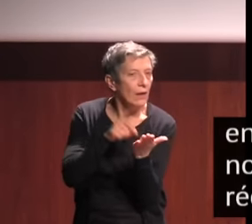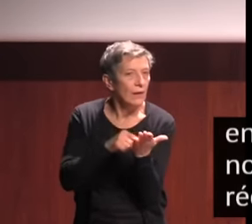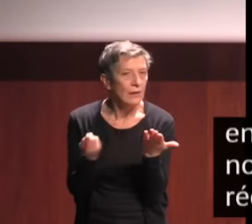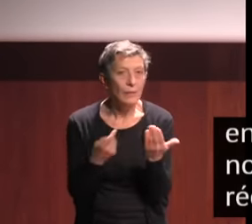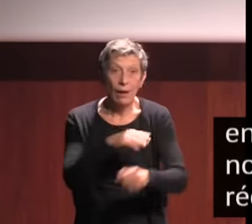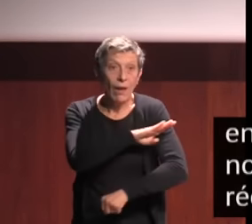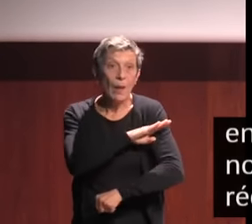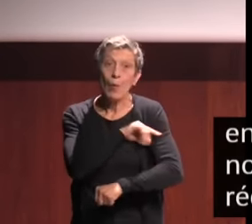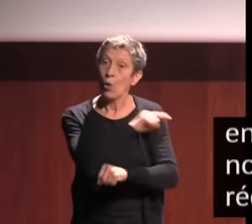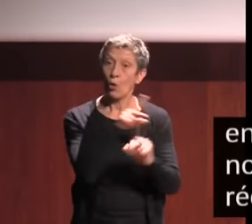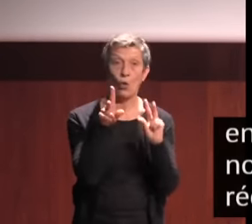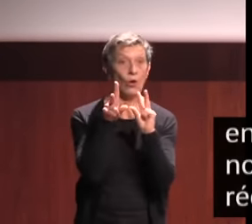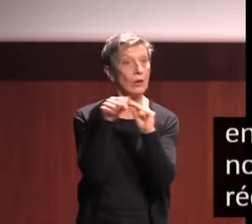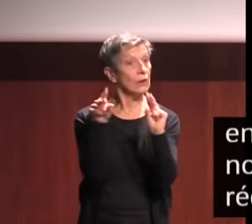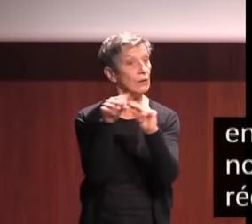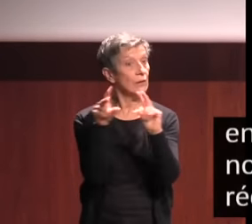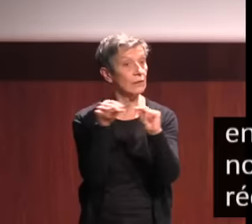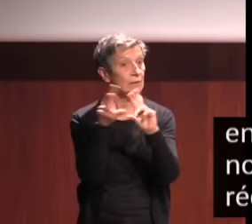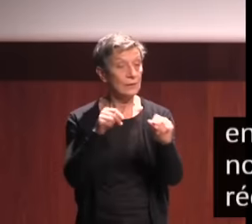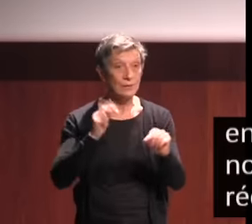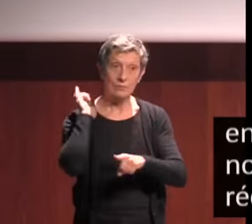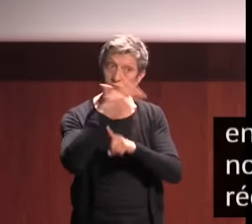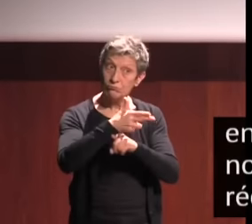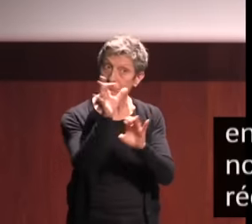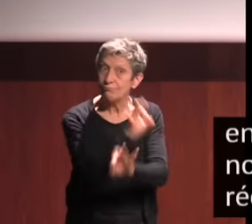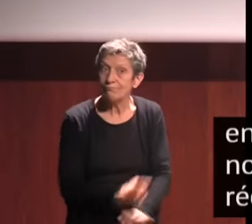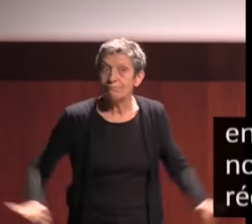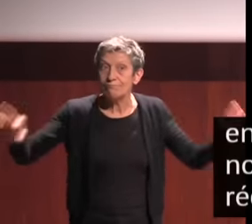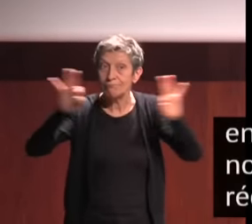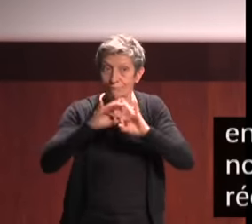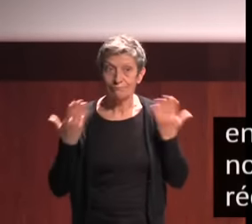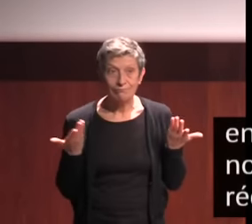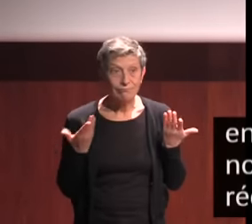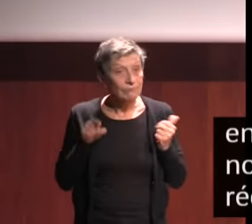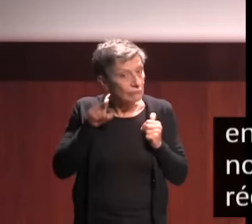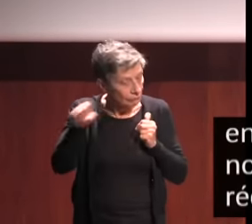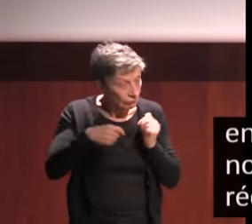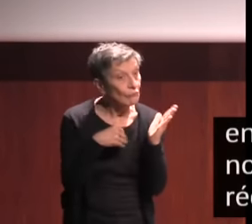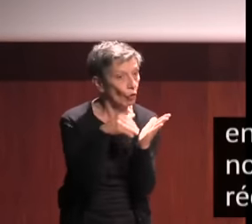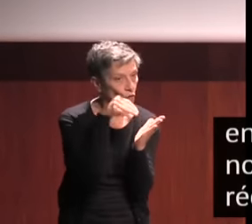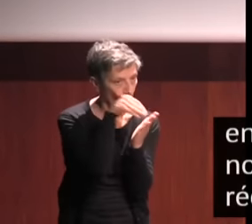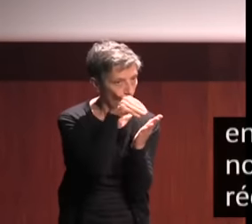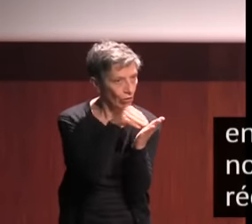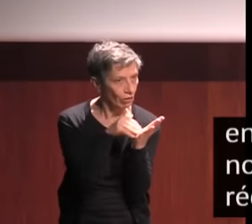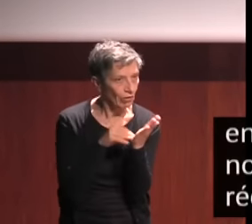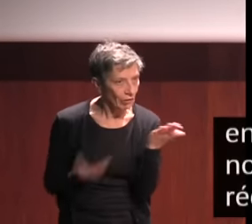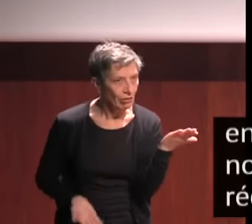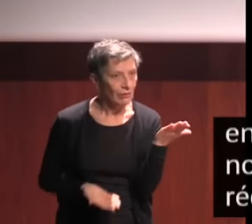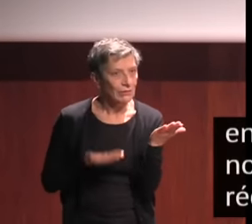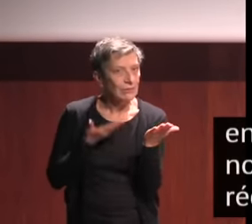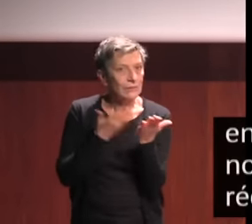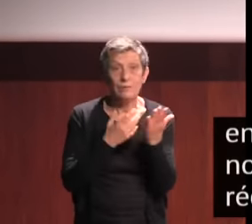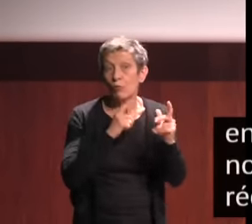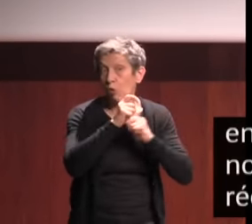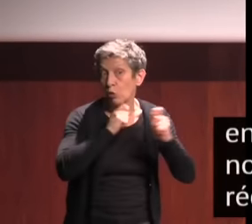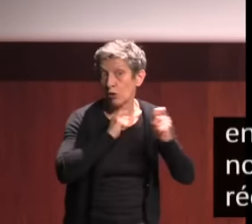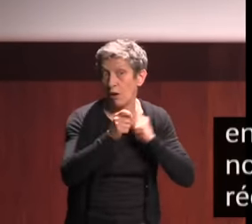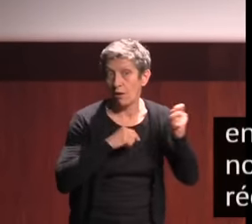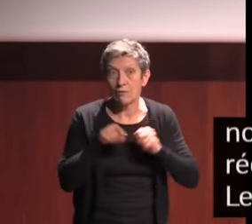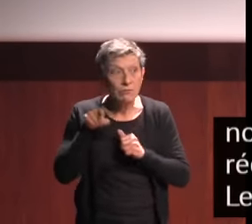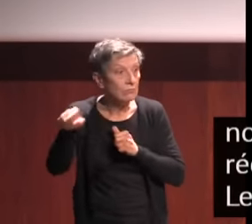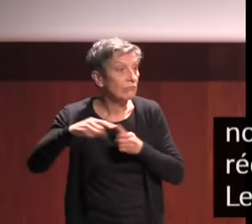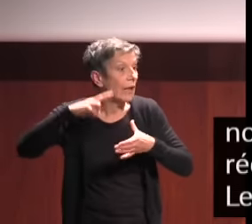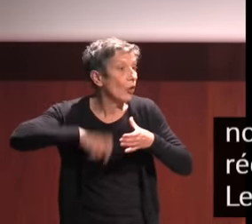d'Armand, n'ayant pas été enregistré, mais gardé à travers les notes prises dans le contexte des entretiens que l'ethnologue